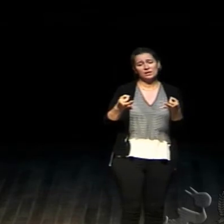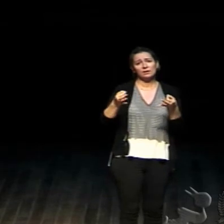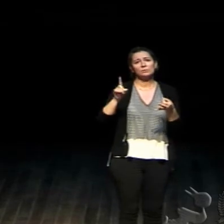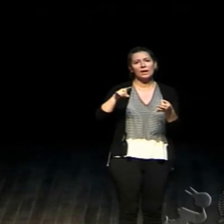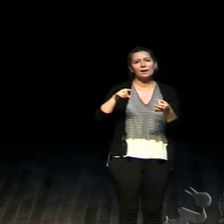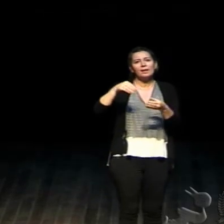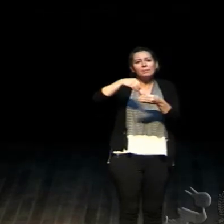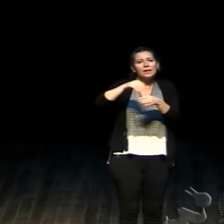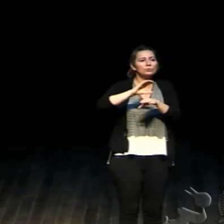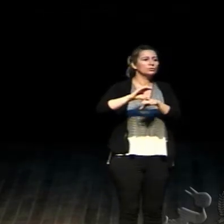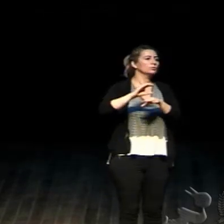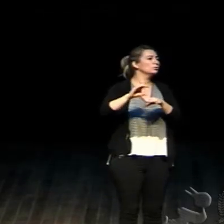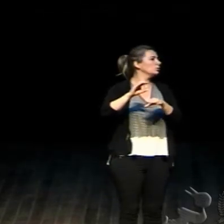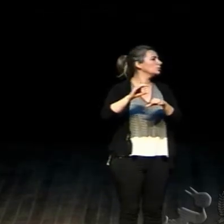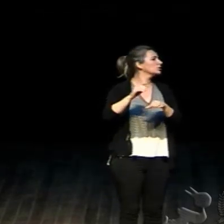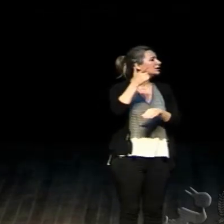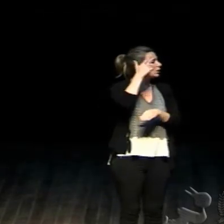na verdade, o correto seria que